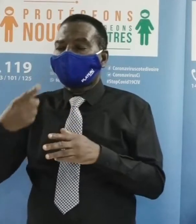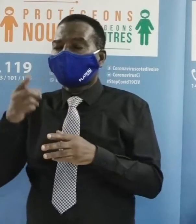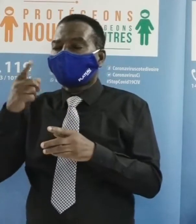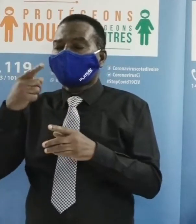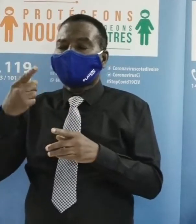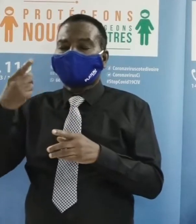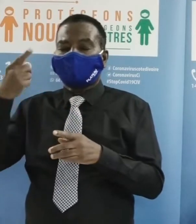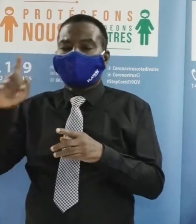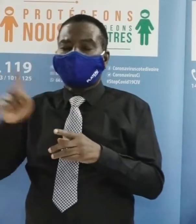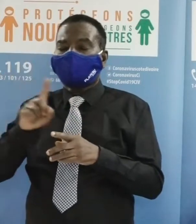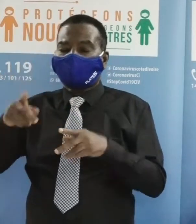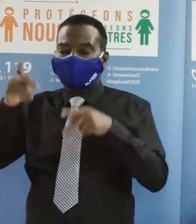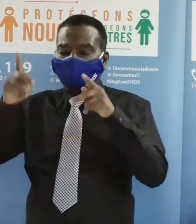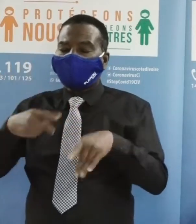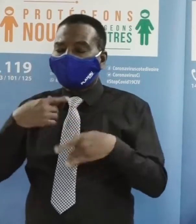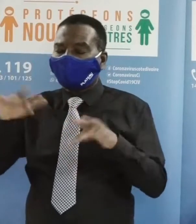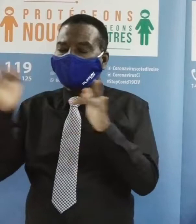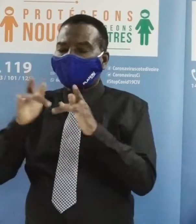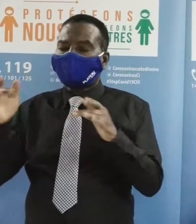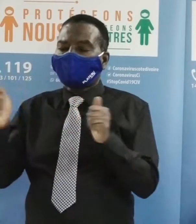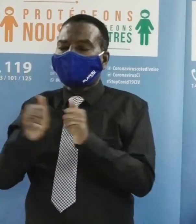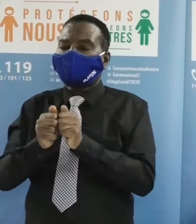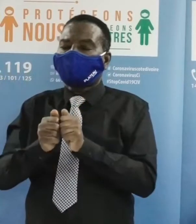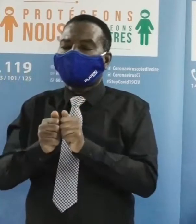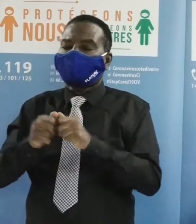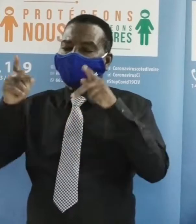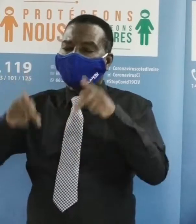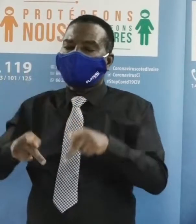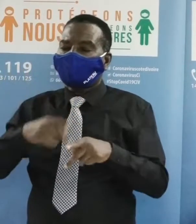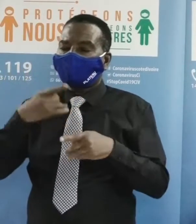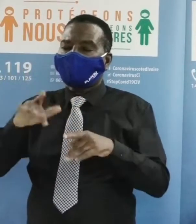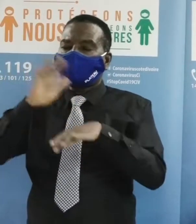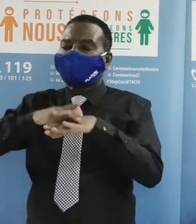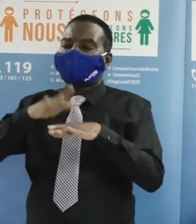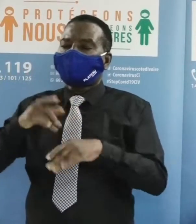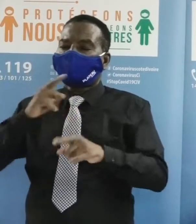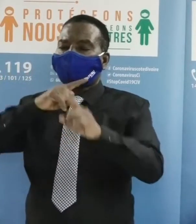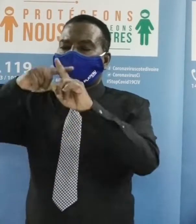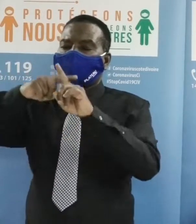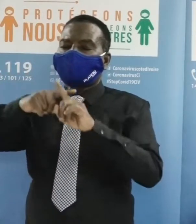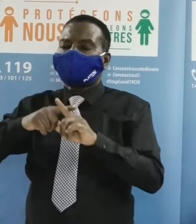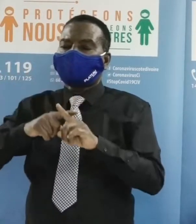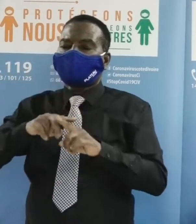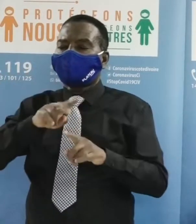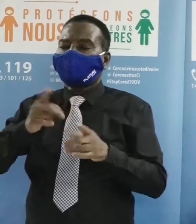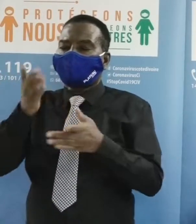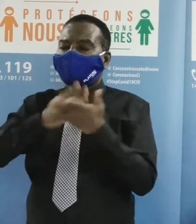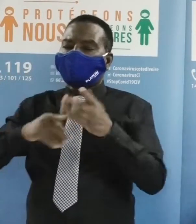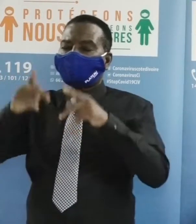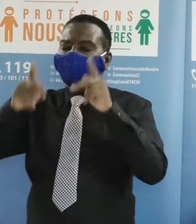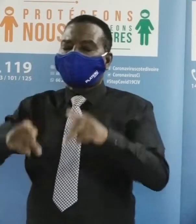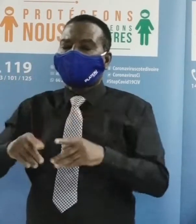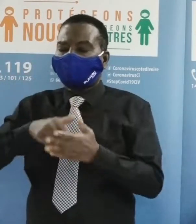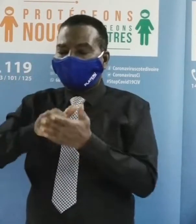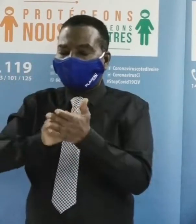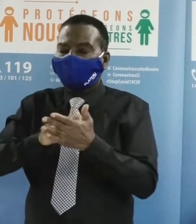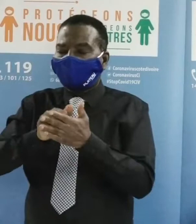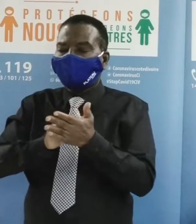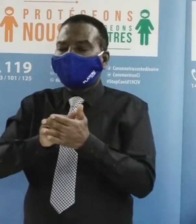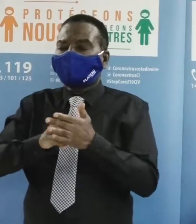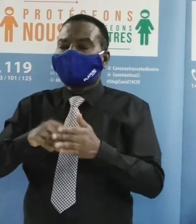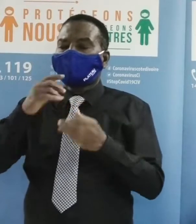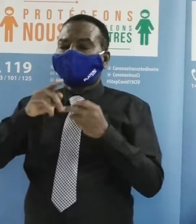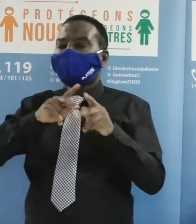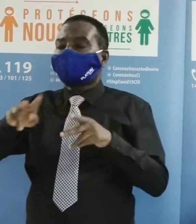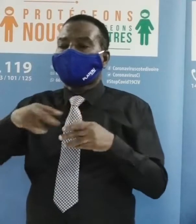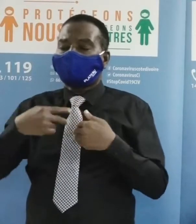où les personnes qui ont été en contact effectivement avec des personnes qui ont été dépistés positifs ou 7,1 personnes fragiles ça ne vous avez un